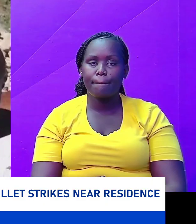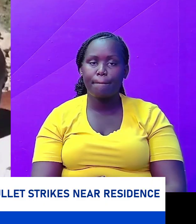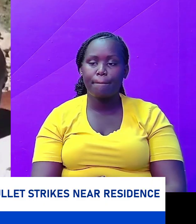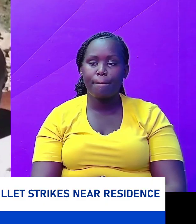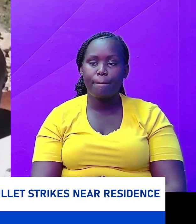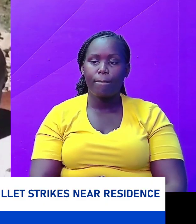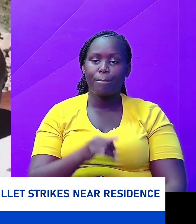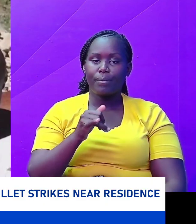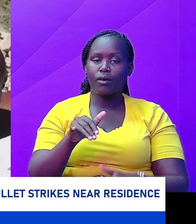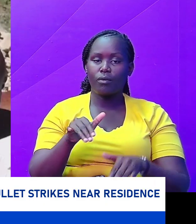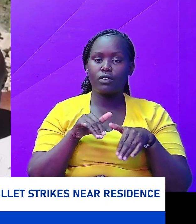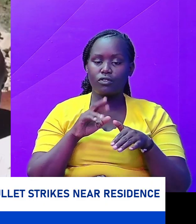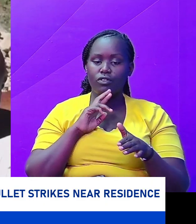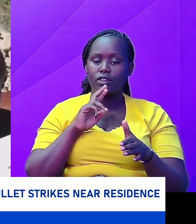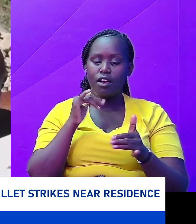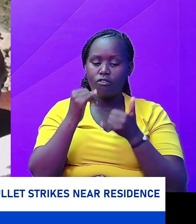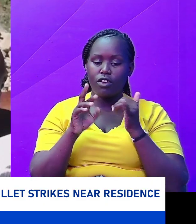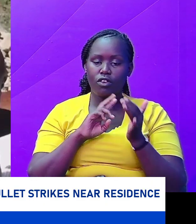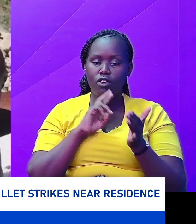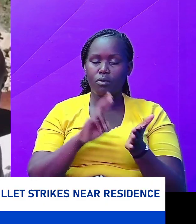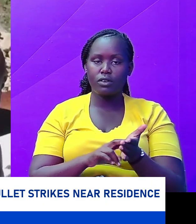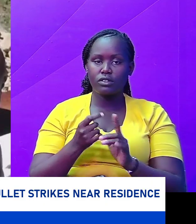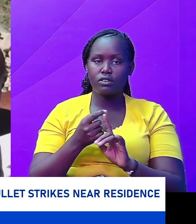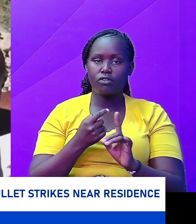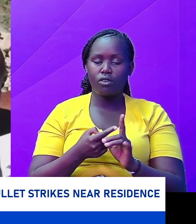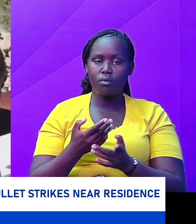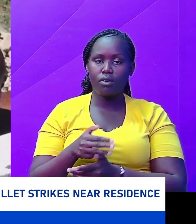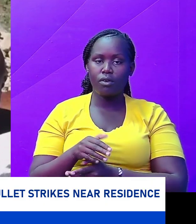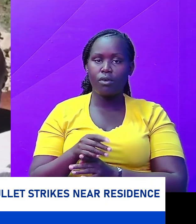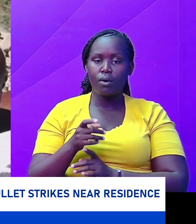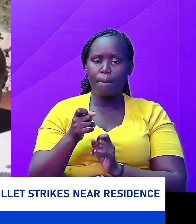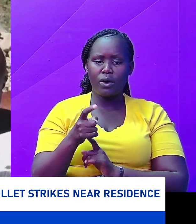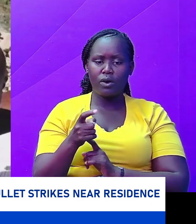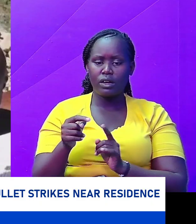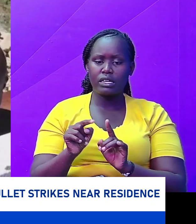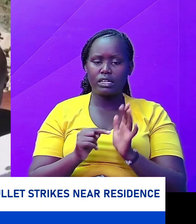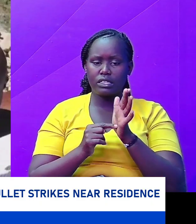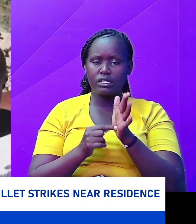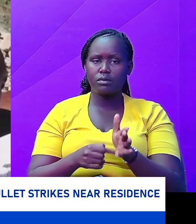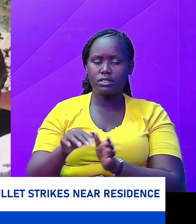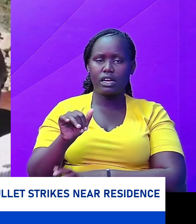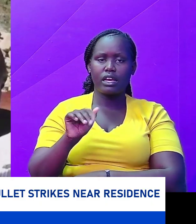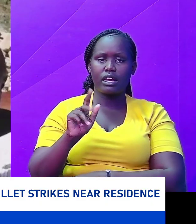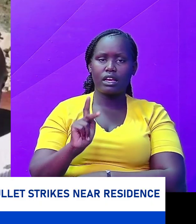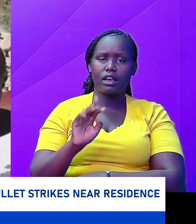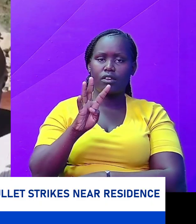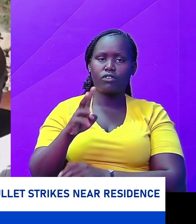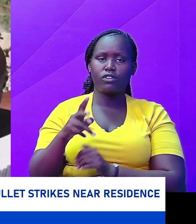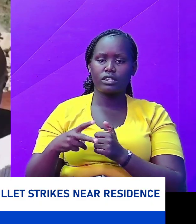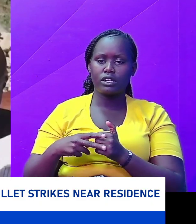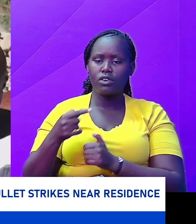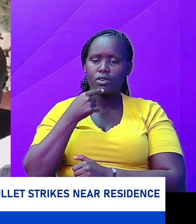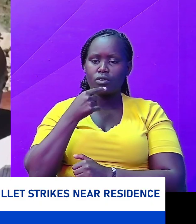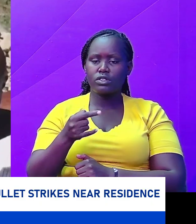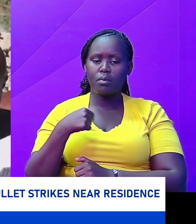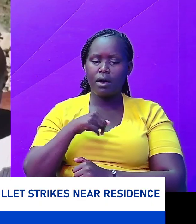Isipokuwa tunagojea ripoti ya mwisho, wanasema imepigwa kutoka kwa bunduki kubwa kama zile kina AK-47. Hivyo ni kusema tukiwa hapa